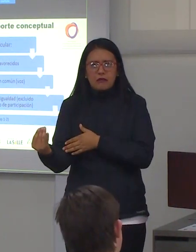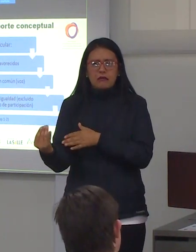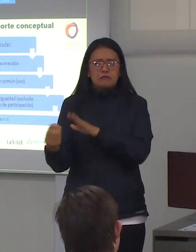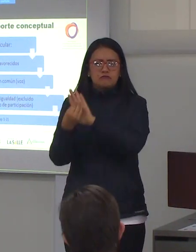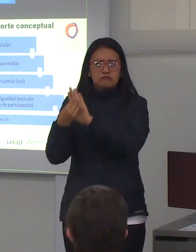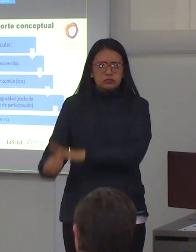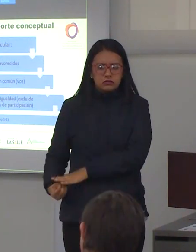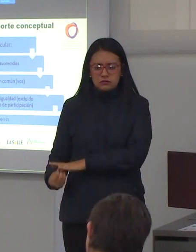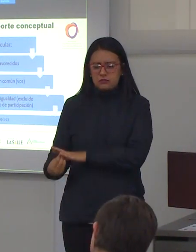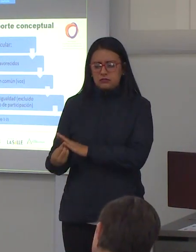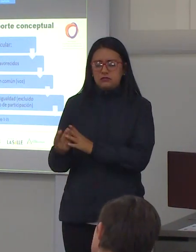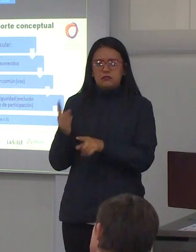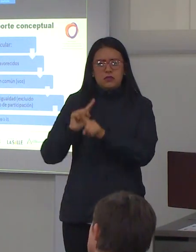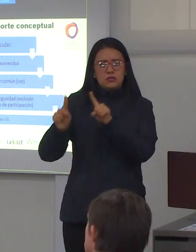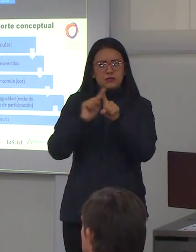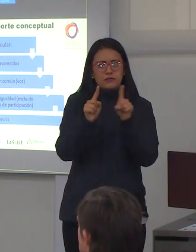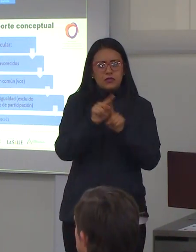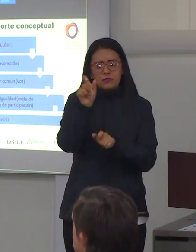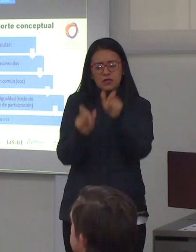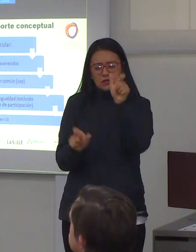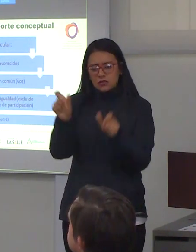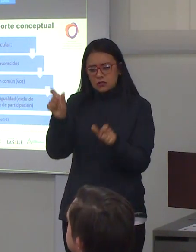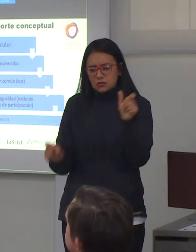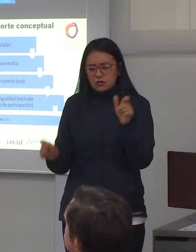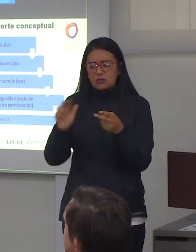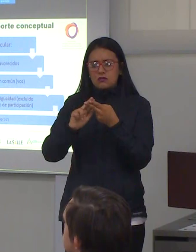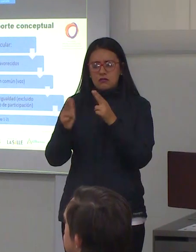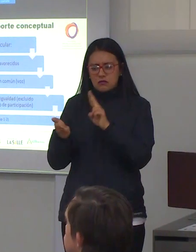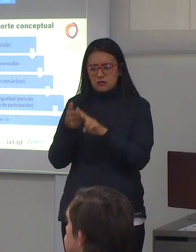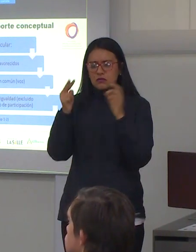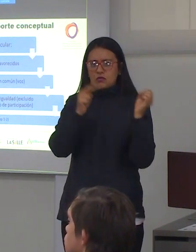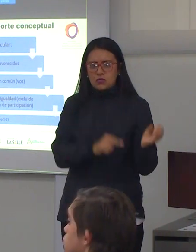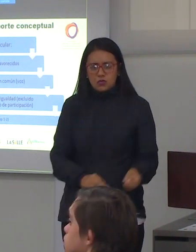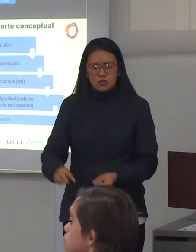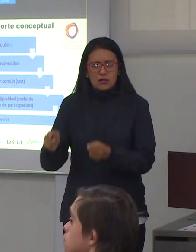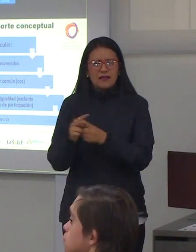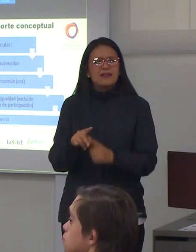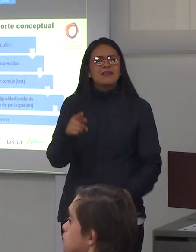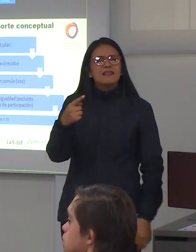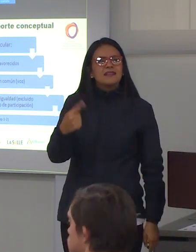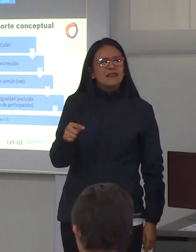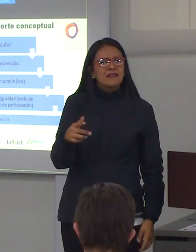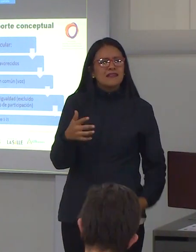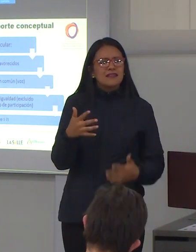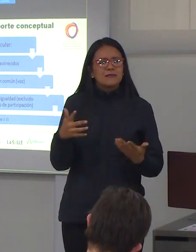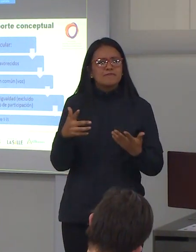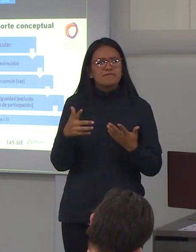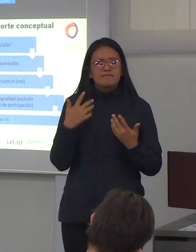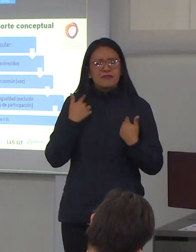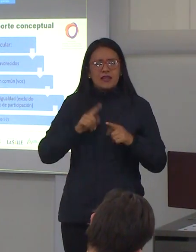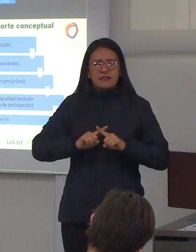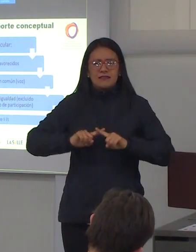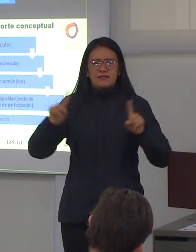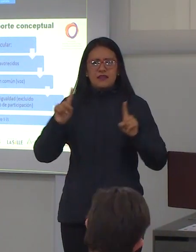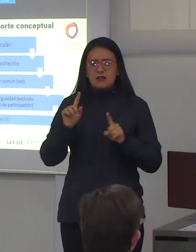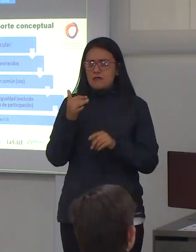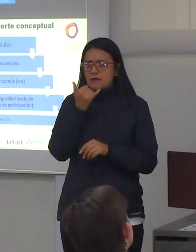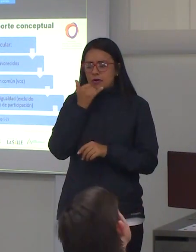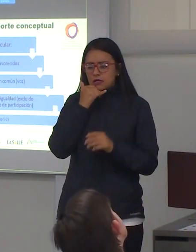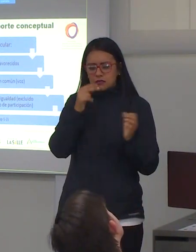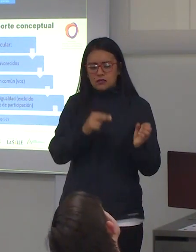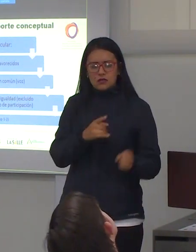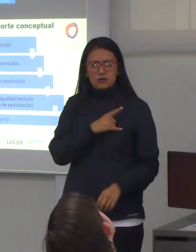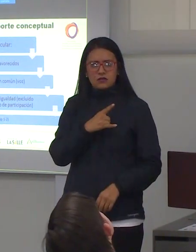discriminación que han tenido los diferentes sujetos a través de la educación y que es, digamos, muy distinto a lo que ocurre en la